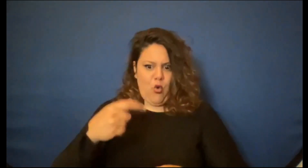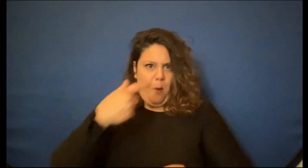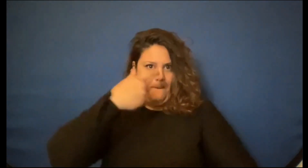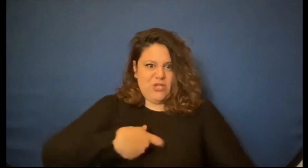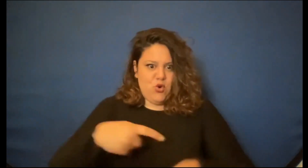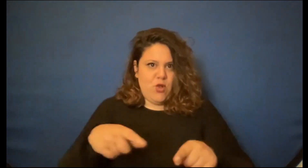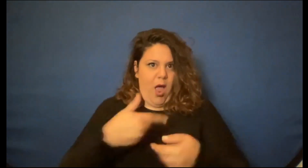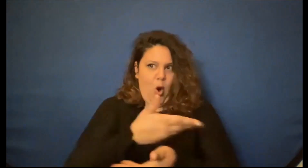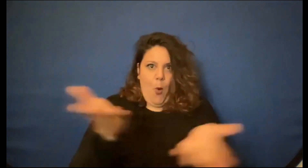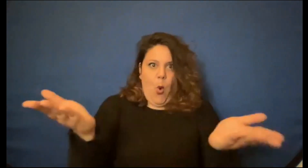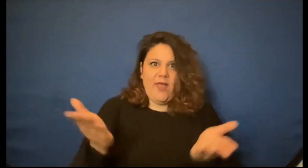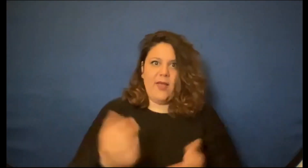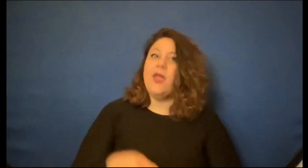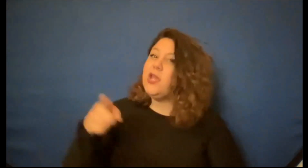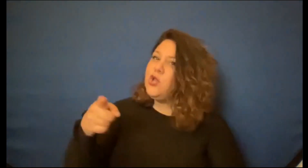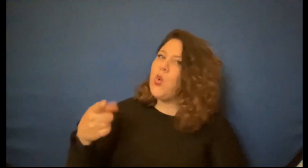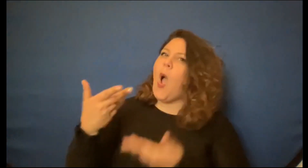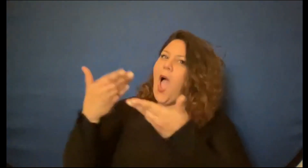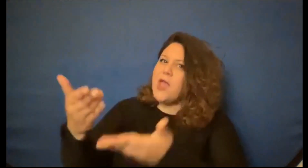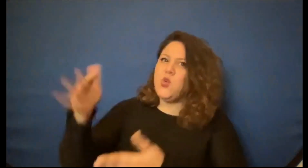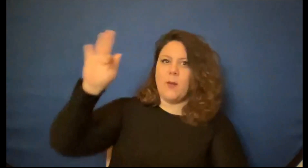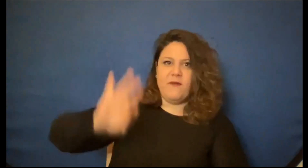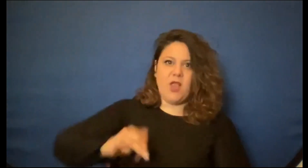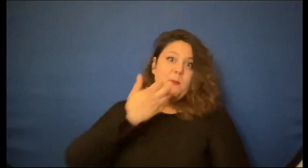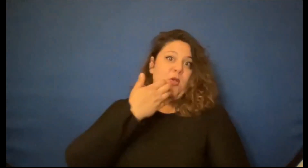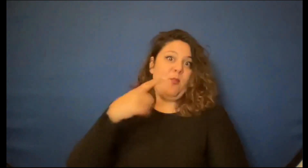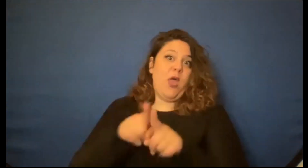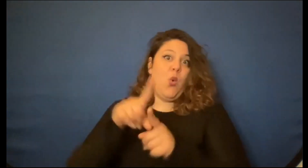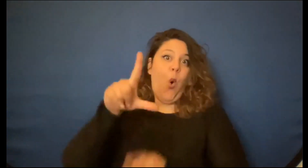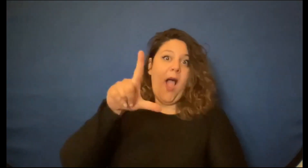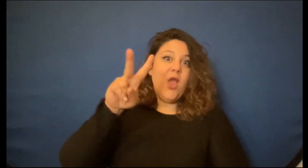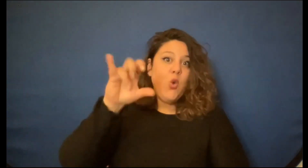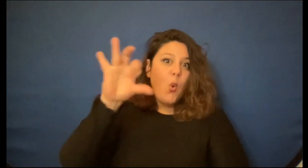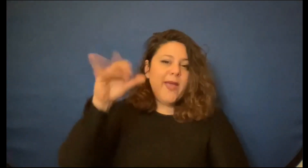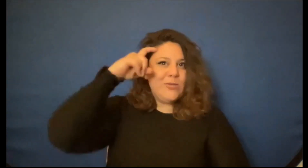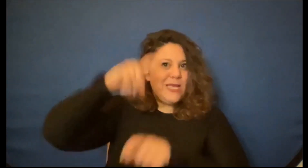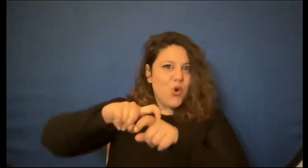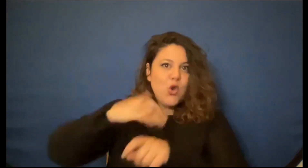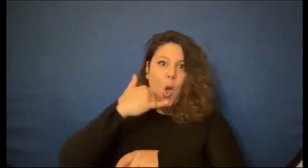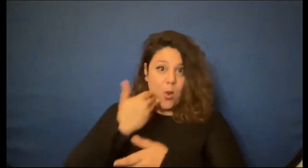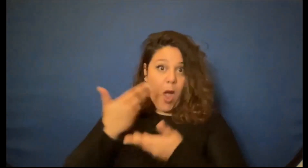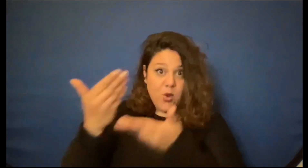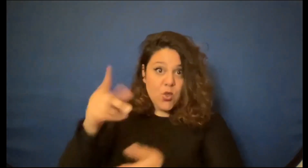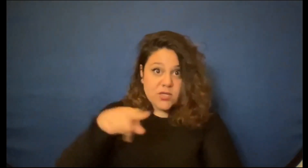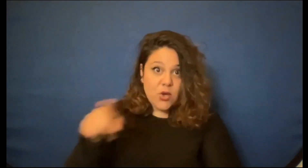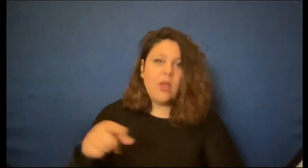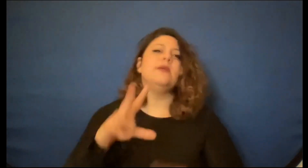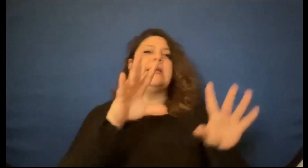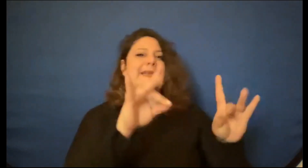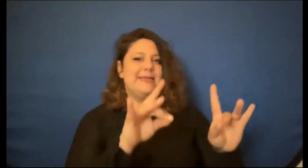ayuda? ¿Y tienes ayuda profesional? ¿Alguien como Luis? ¿Algún profesional de la psicología que te ayudó? Sí, estuve